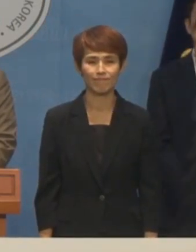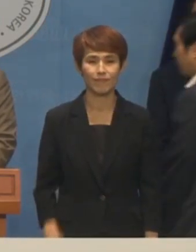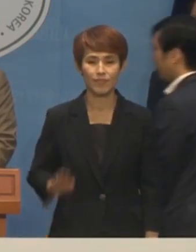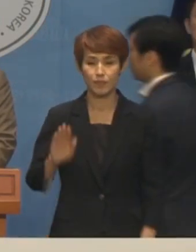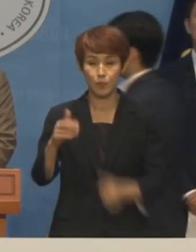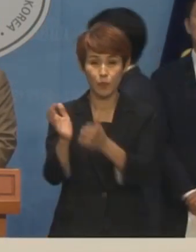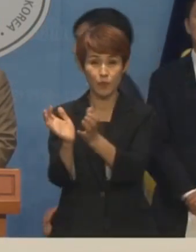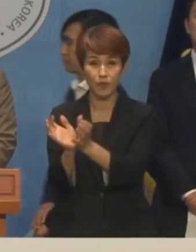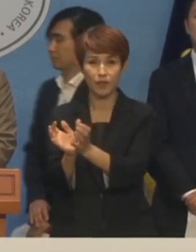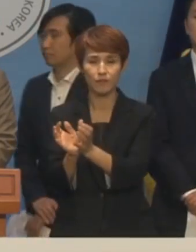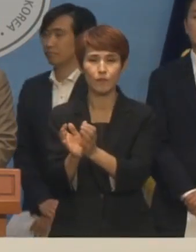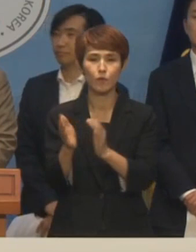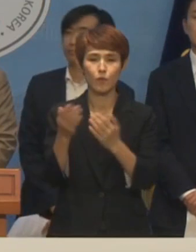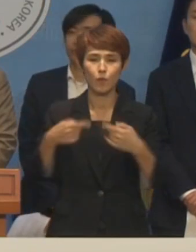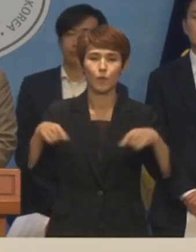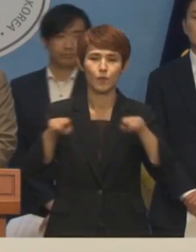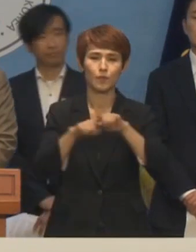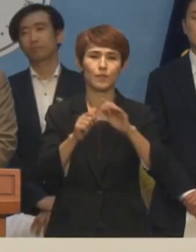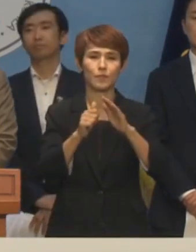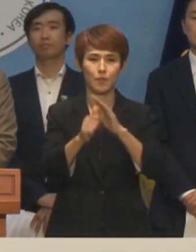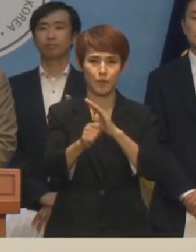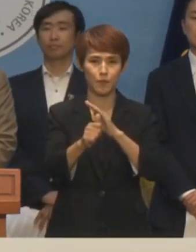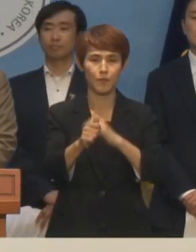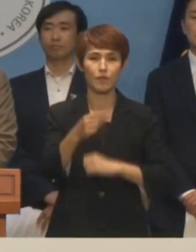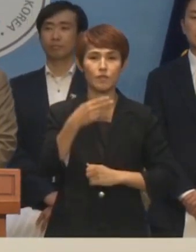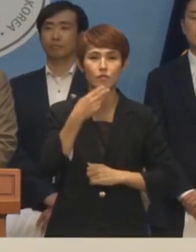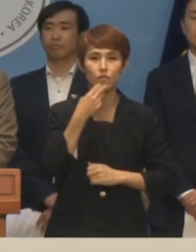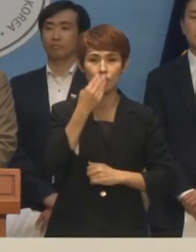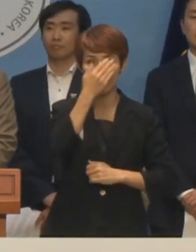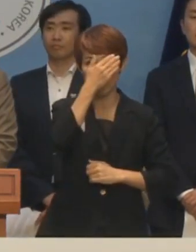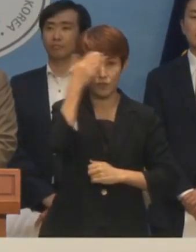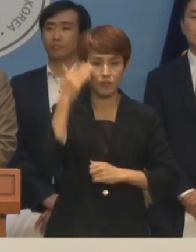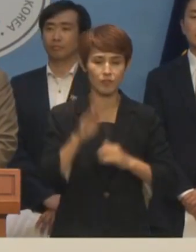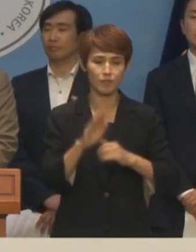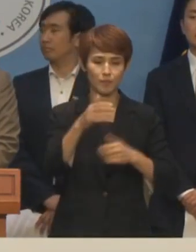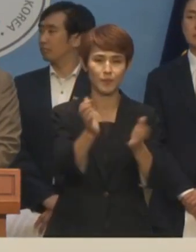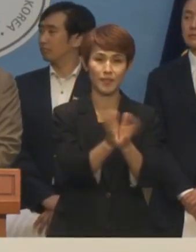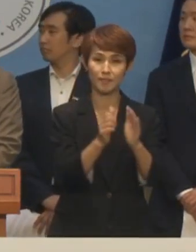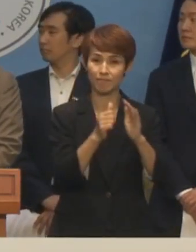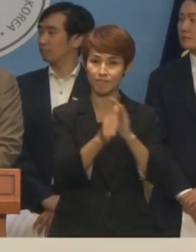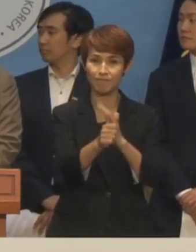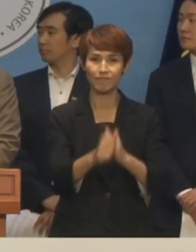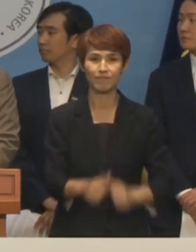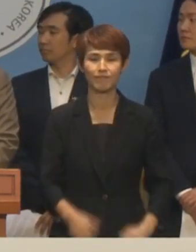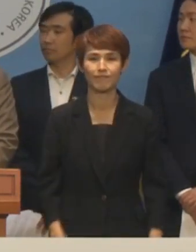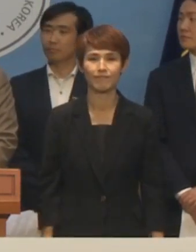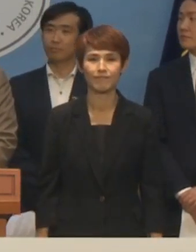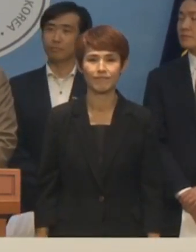진보당 홍희진 공동대표 그리고 박지아 서울청년진보당 대표,